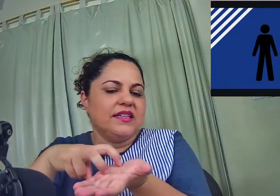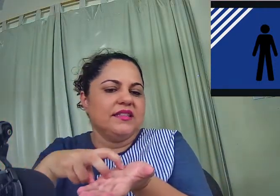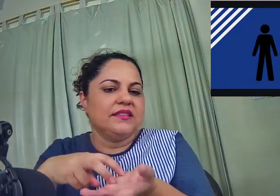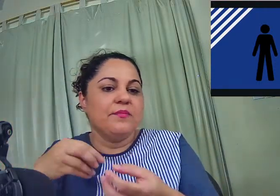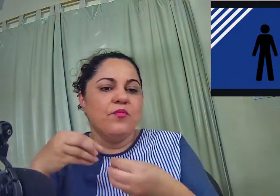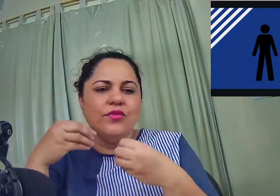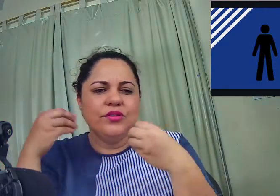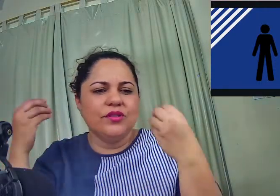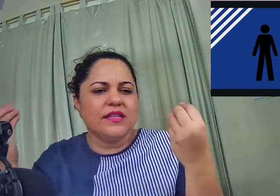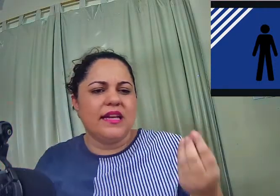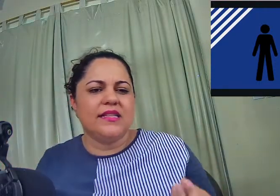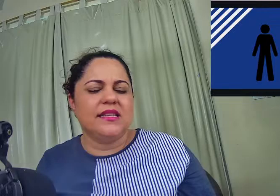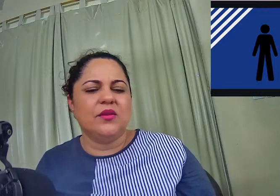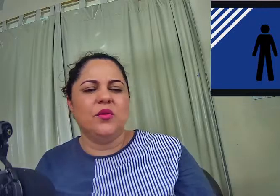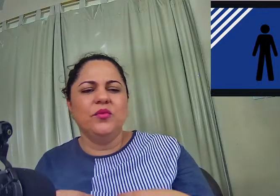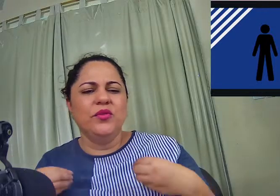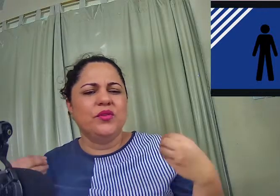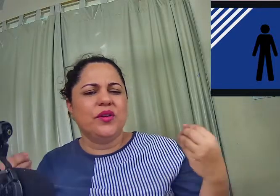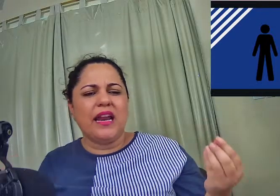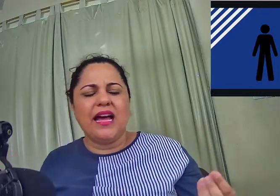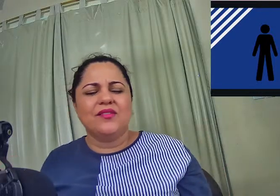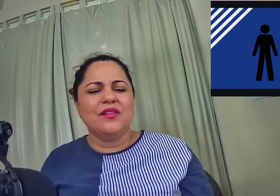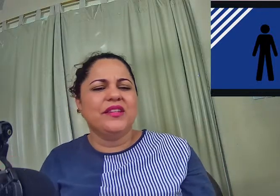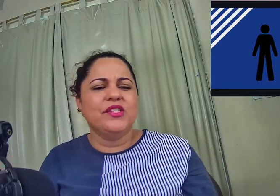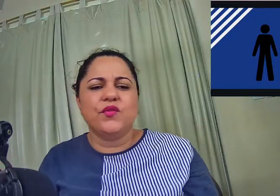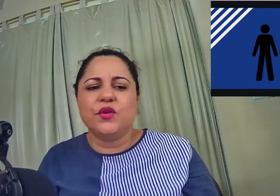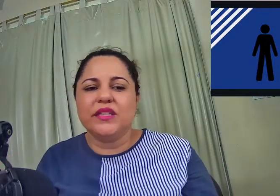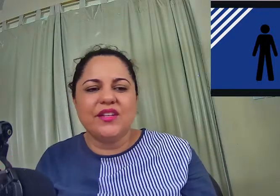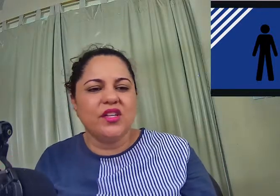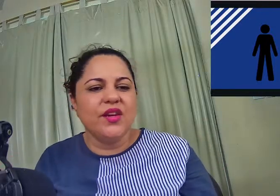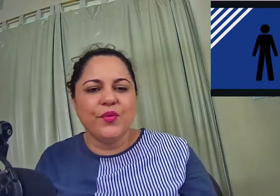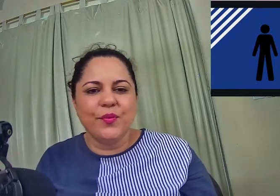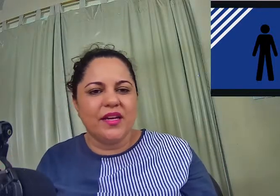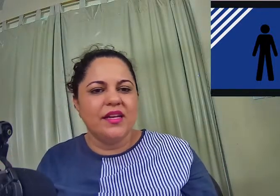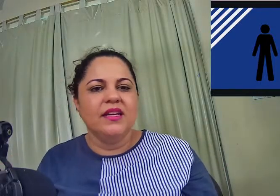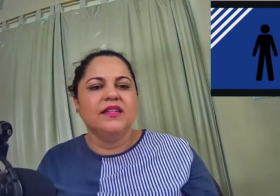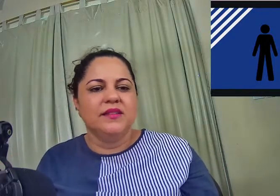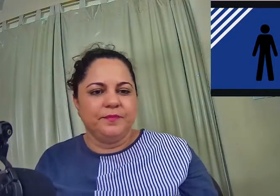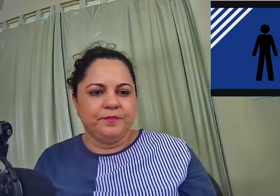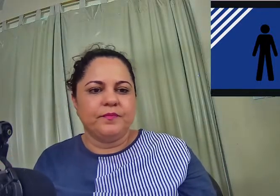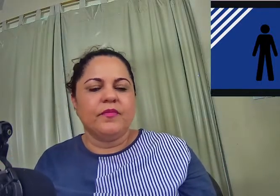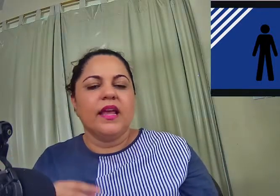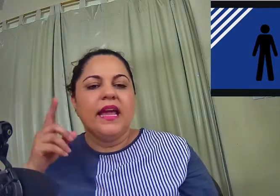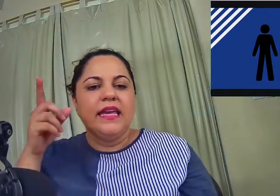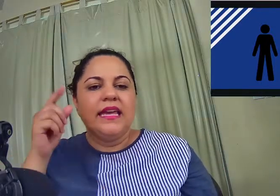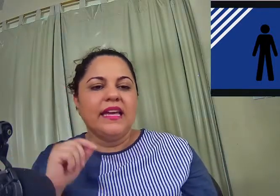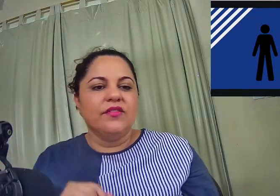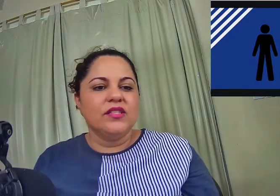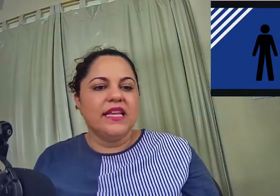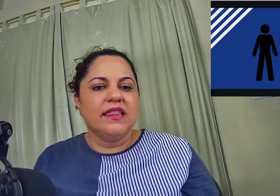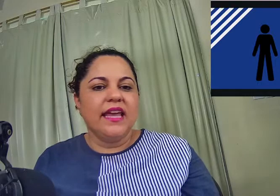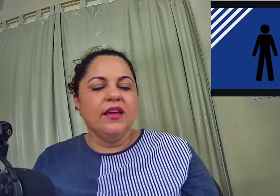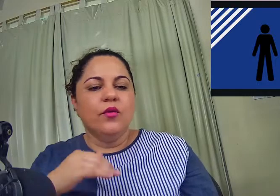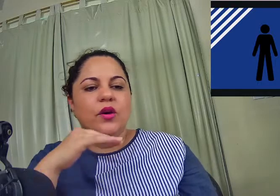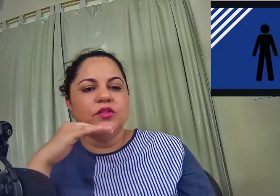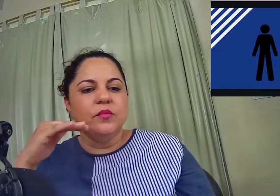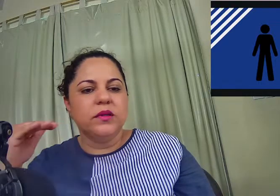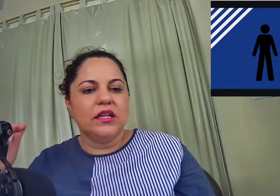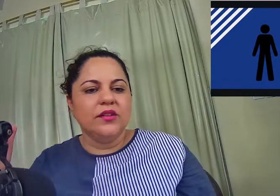é muito esclarecedor, muito claro, não tem dificuldade nenhuma. E aí você tem o outro plano,